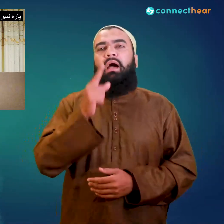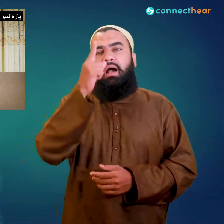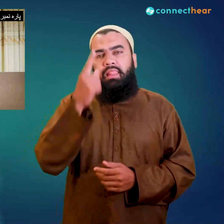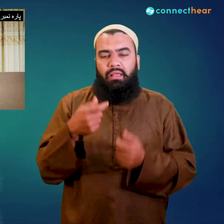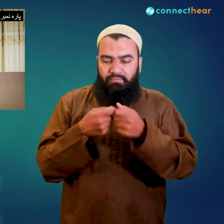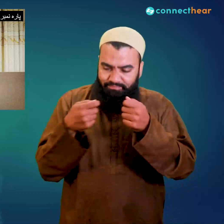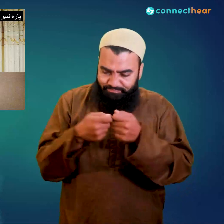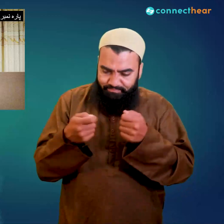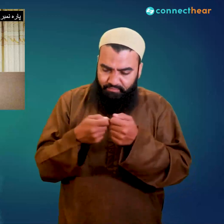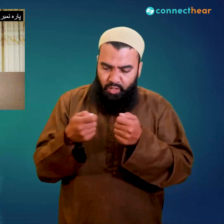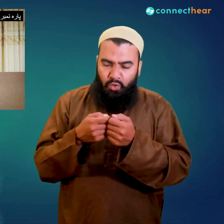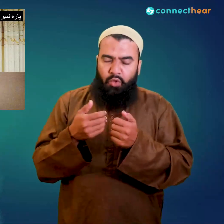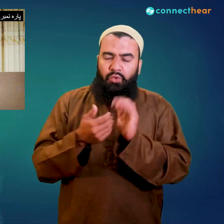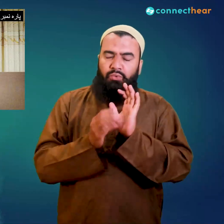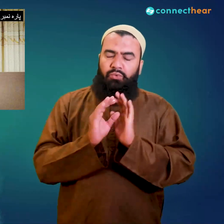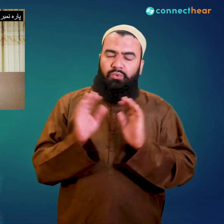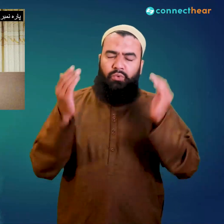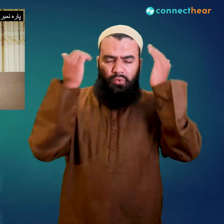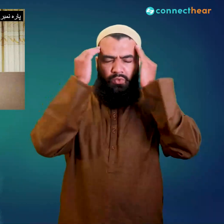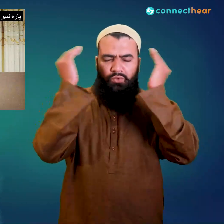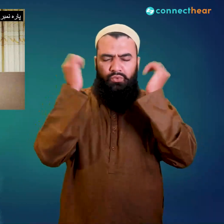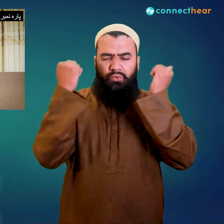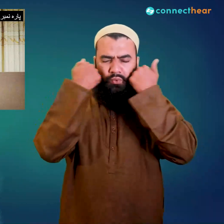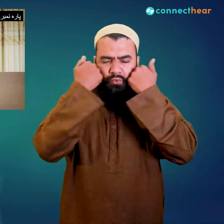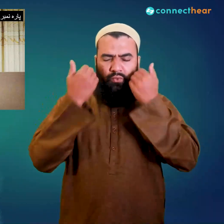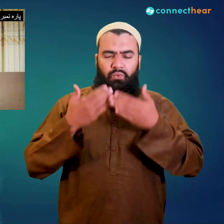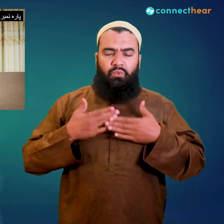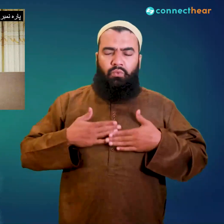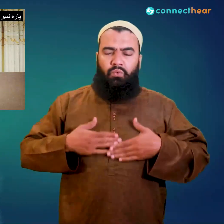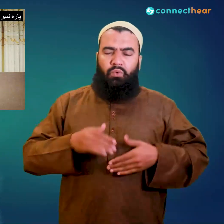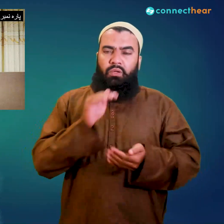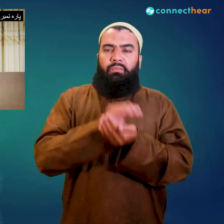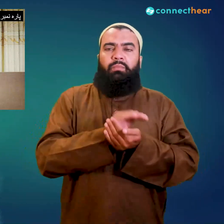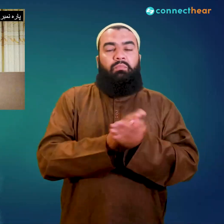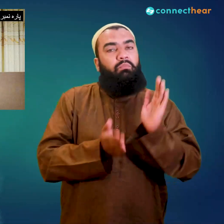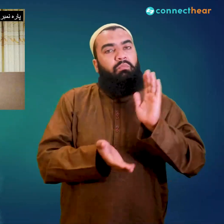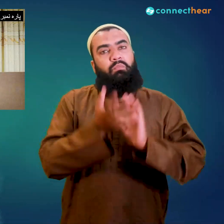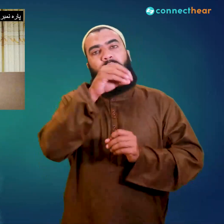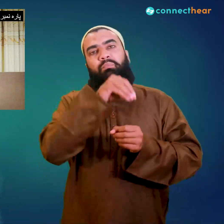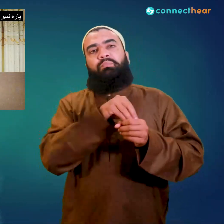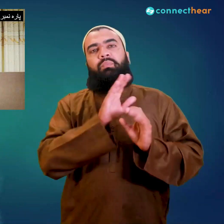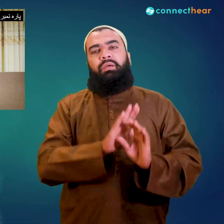القلوب، دلوں کا اطمینان اللہ نے اپنے ذکر کے اندر رکھ دیا ہے۔